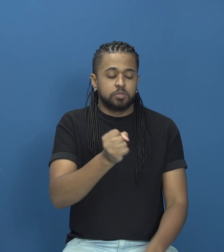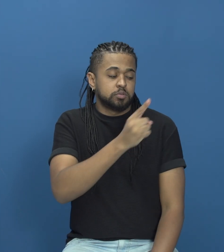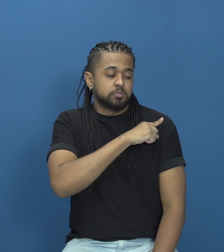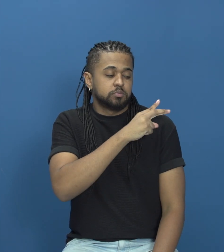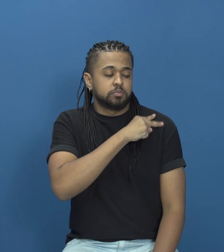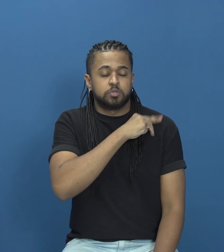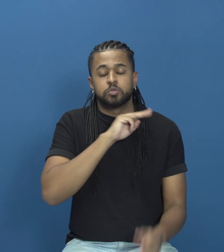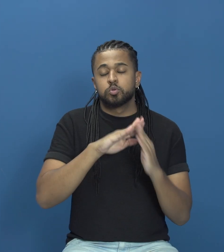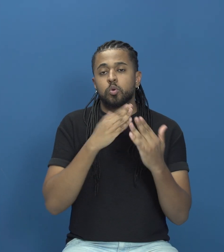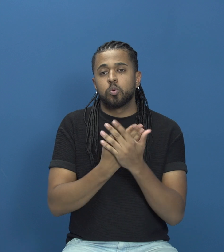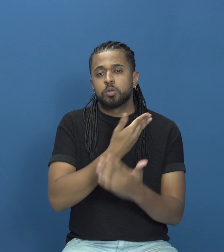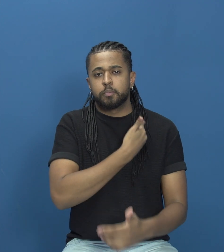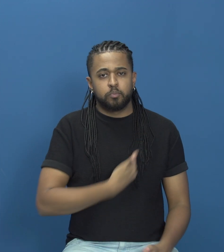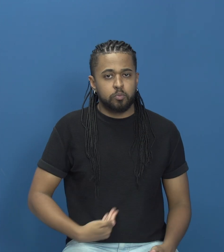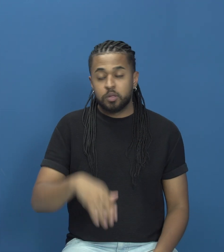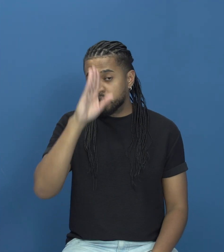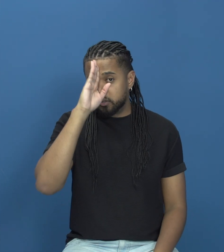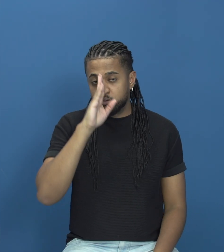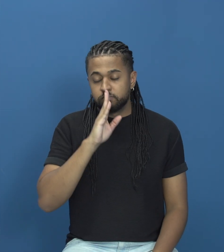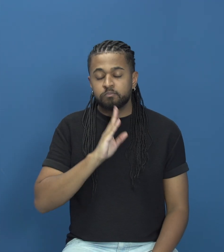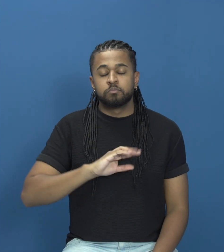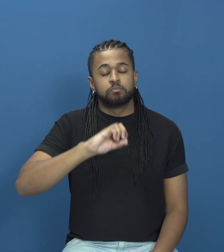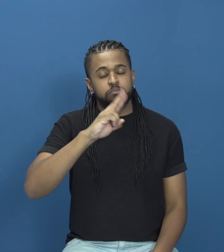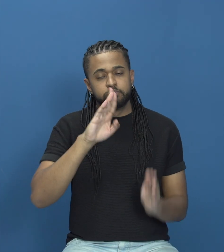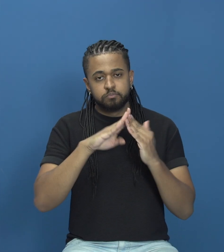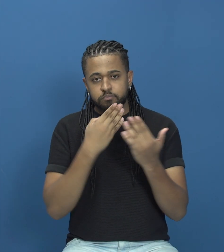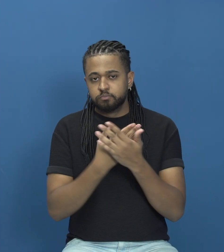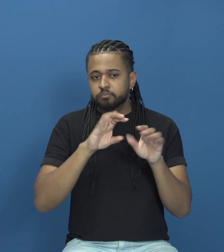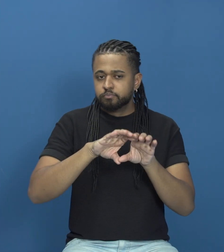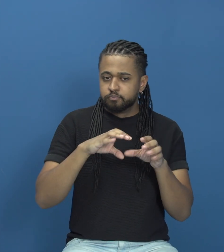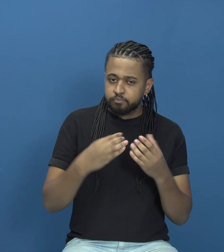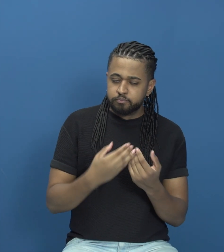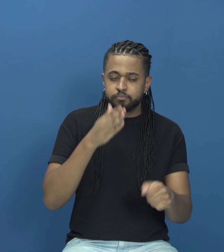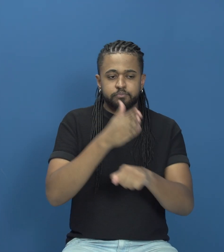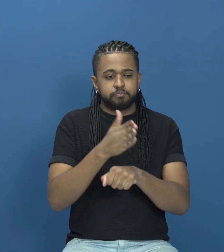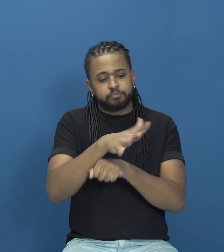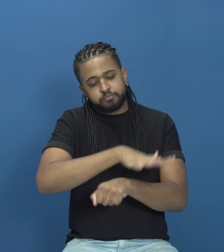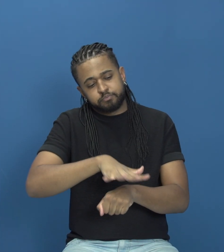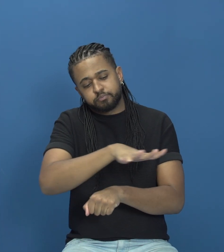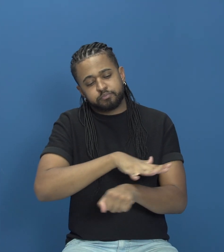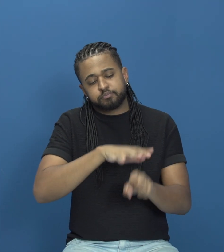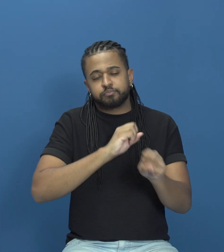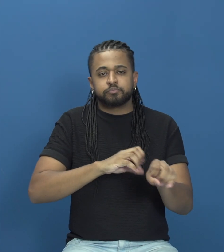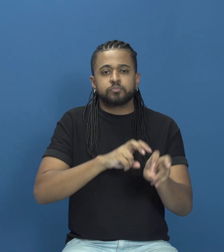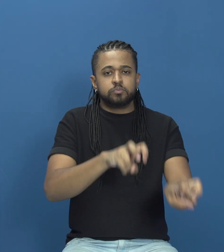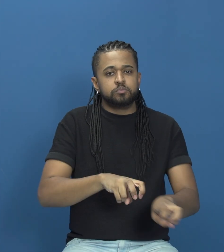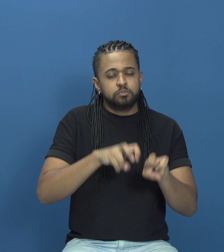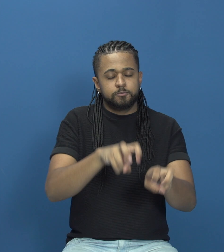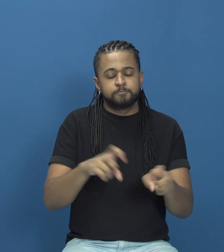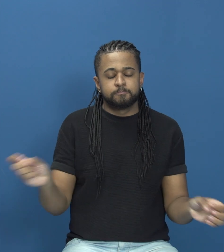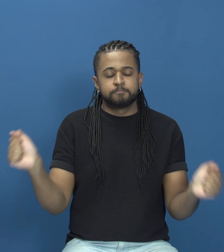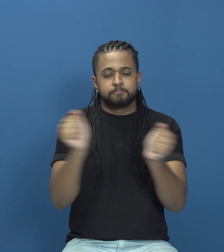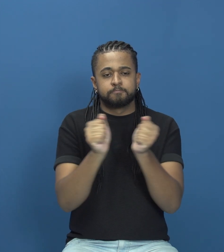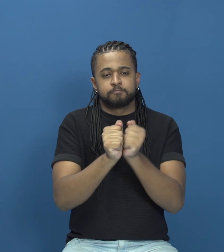ensino médio em escola pública e gratuita, ou em escolas comunitárias que atuam no âmbito da educação do campo,